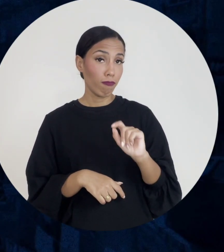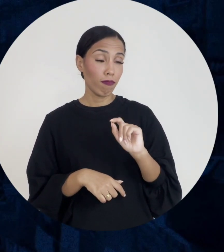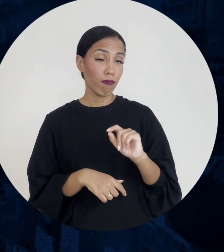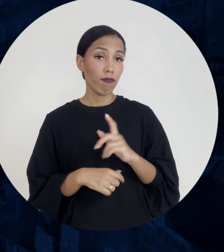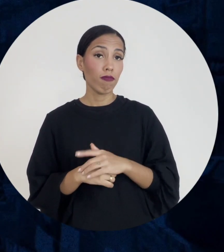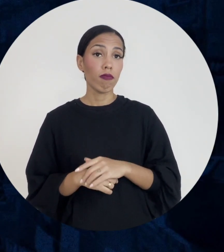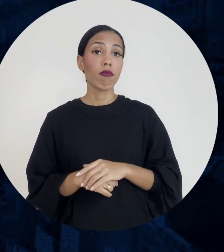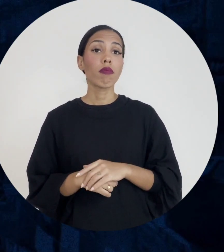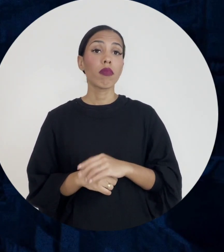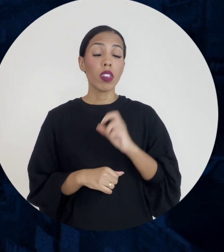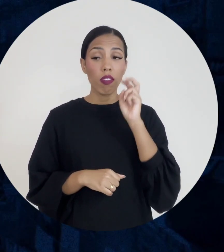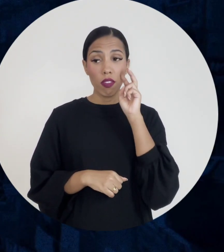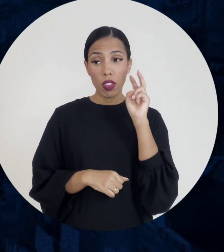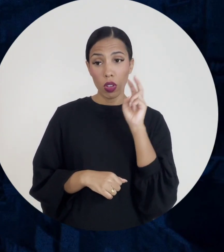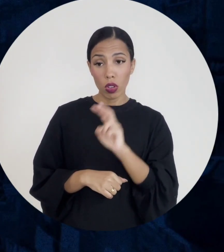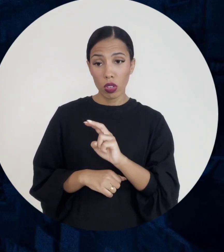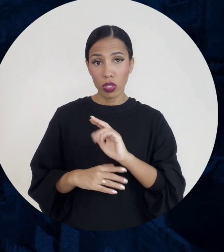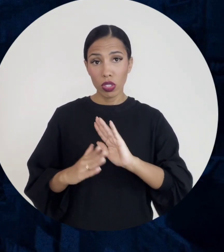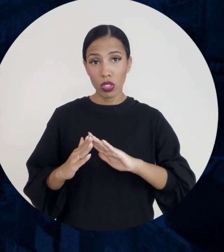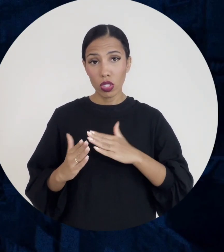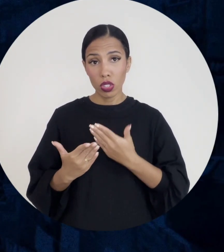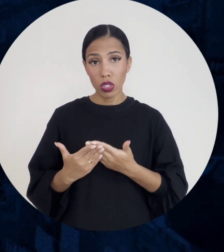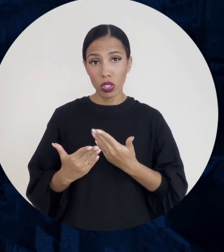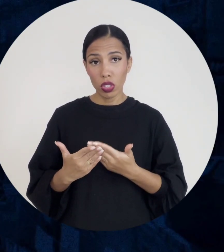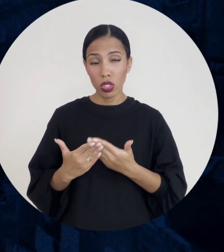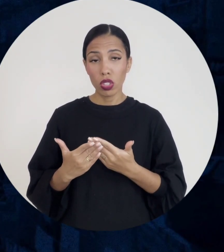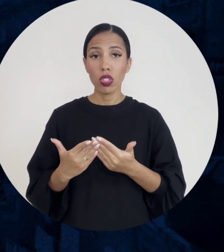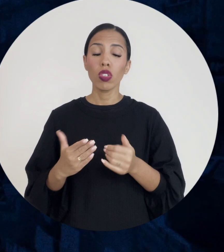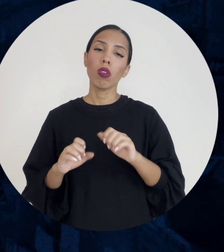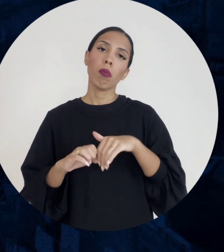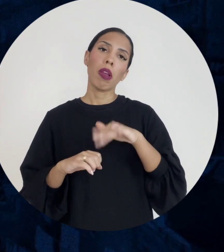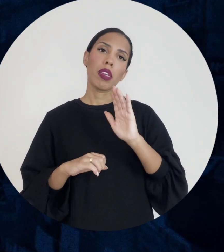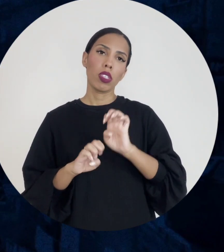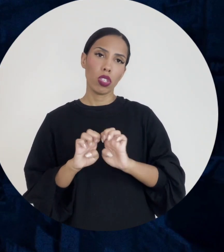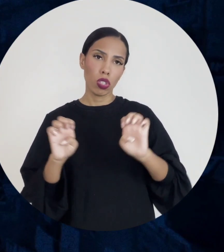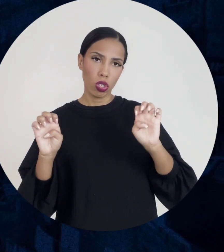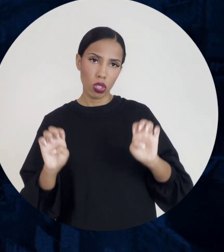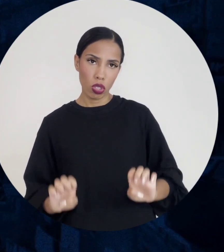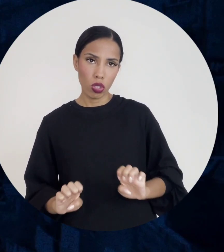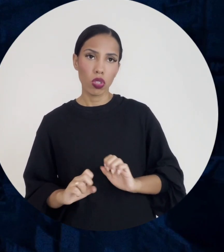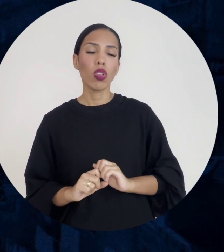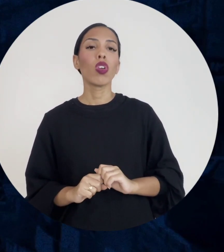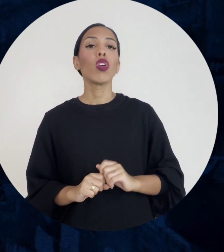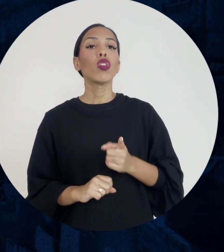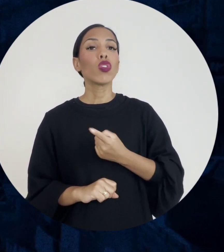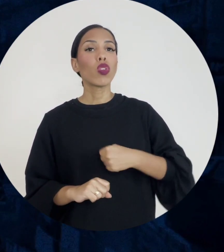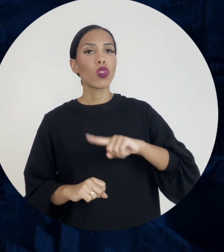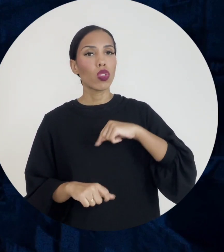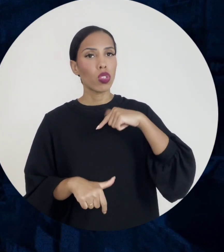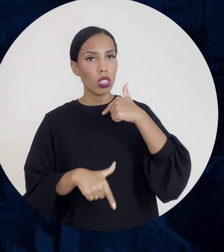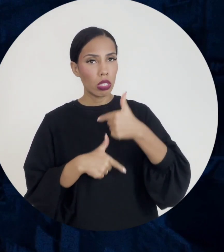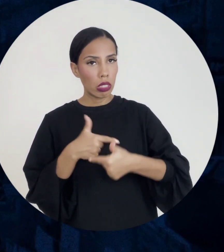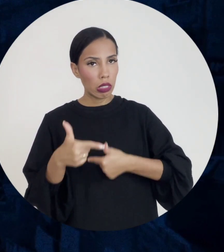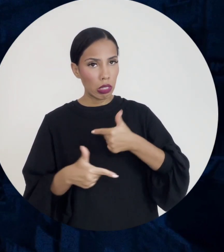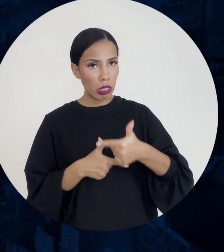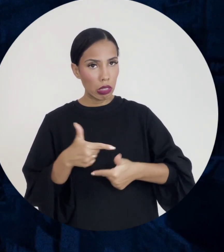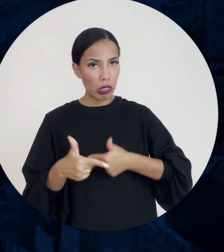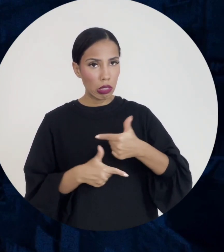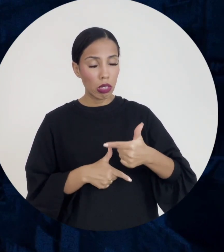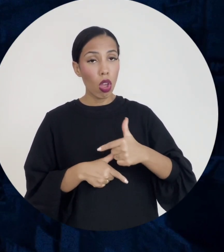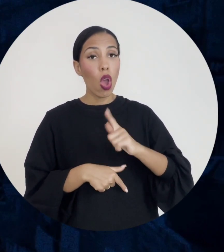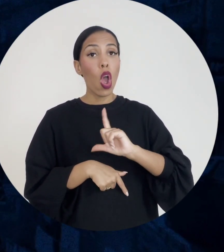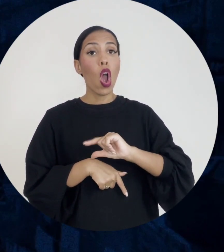viu que a escolinha ficou um pouco mais estruturada, a gente já estava dando, o nosso trabalho já estava numa carga